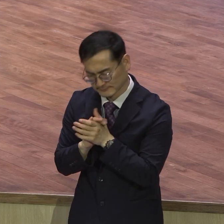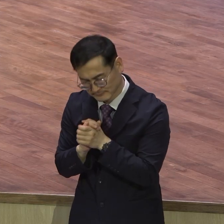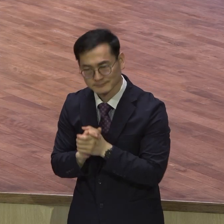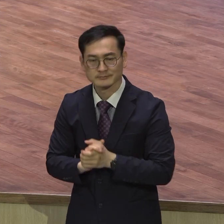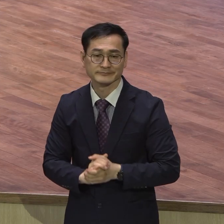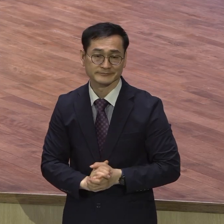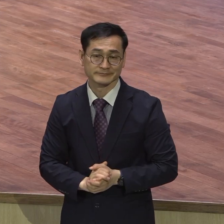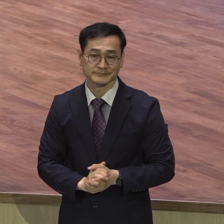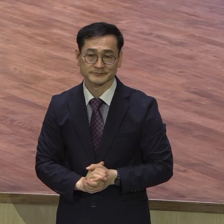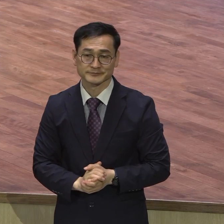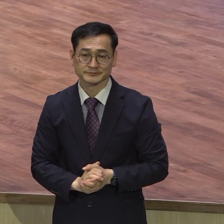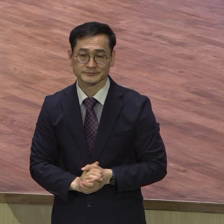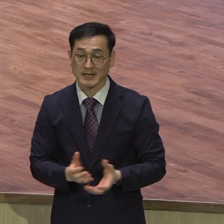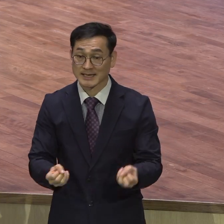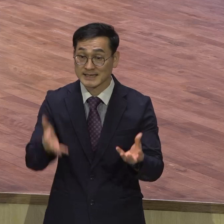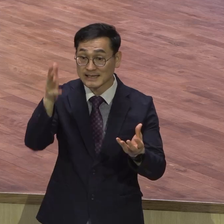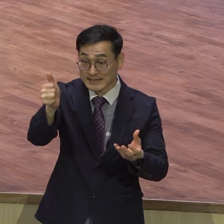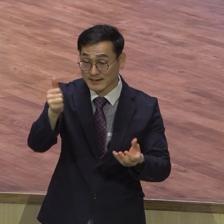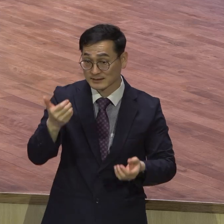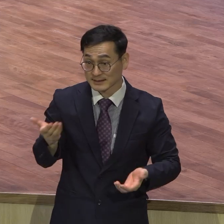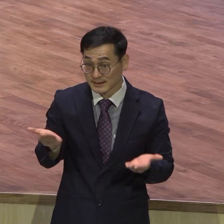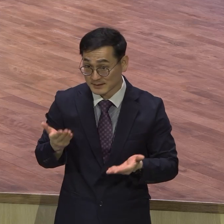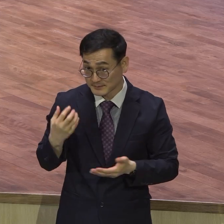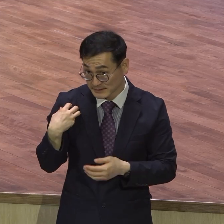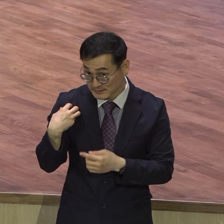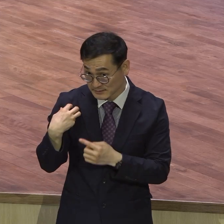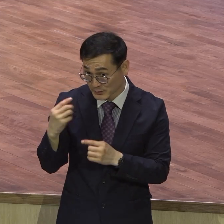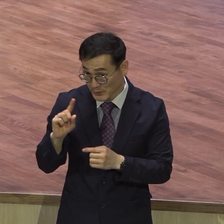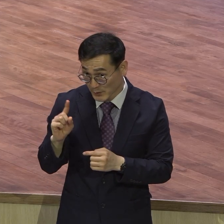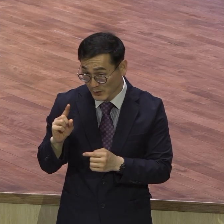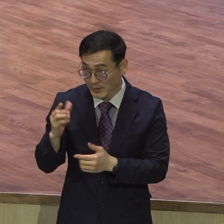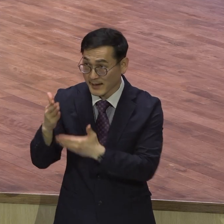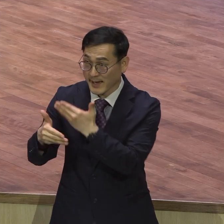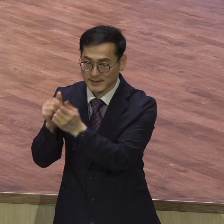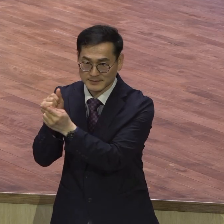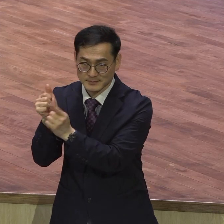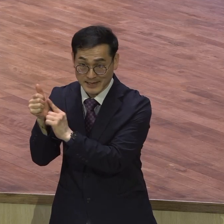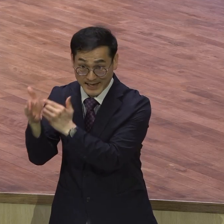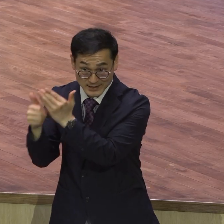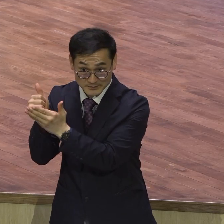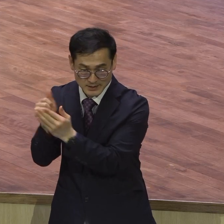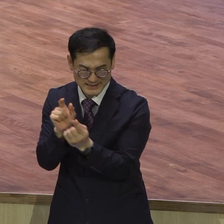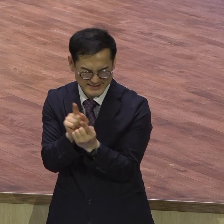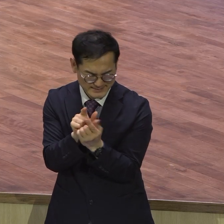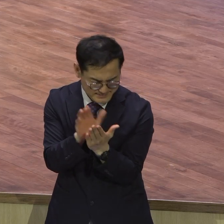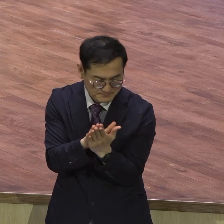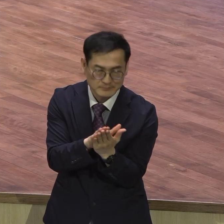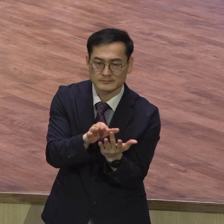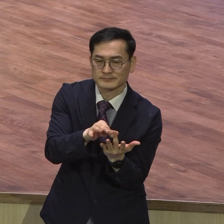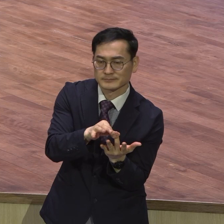제사장 직분은요. 하나님께서 친히 성별해서